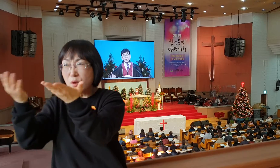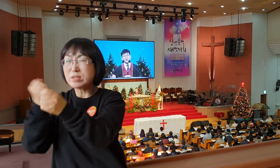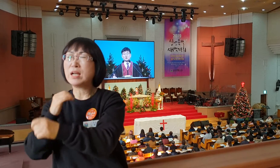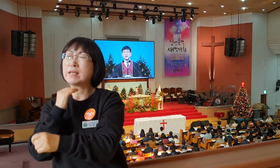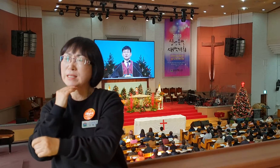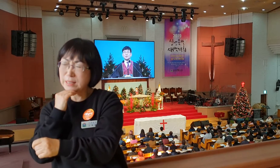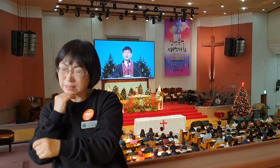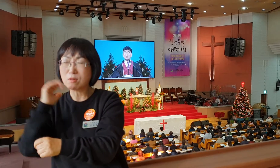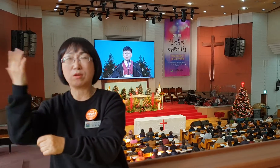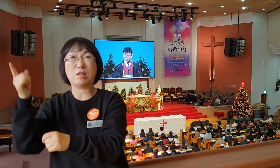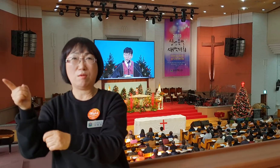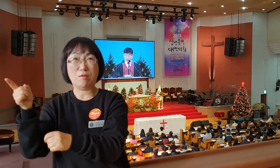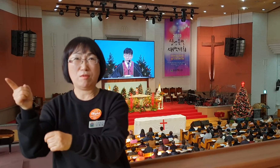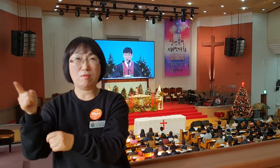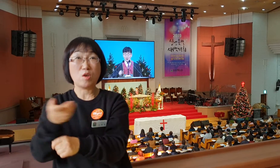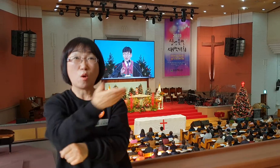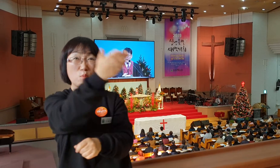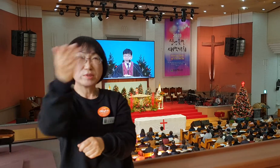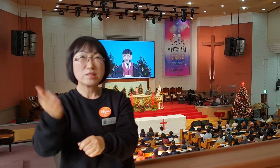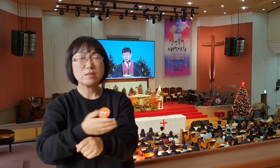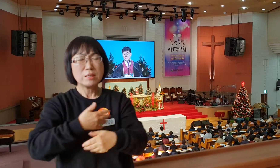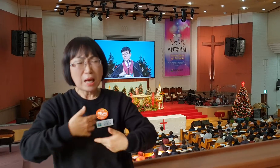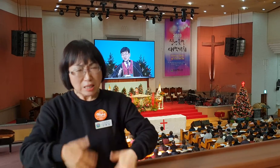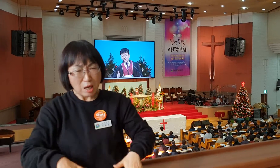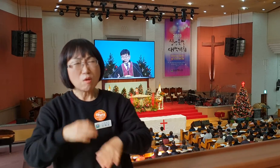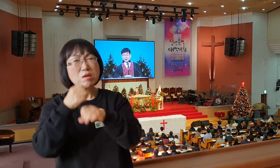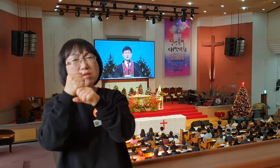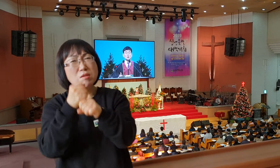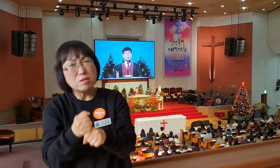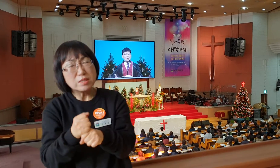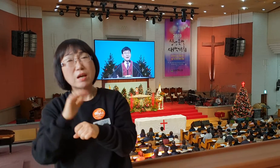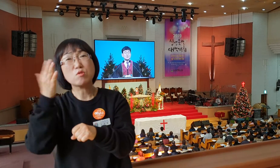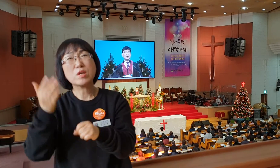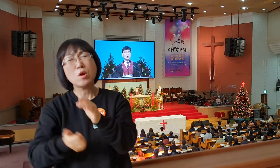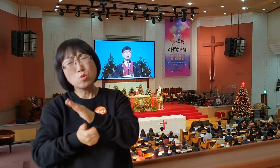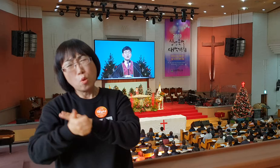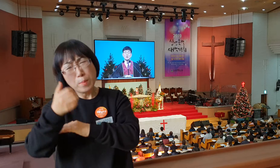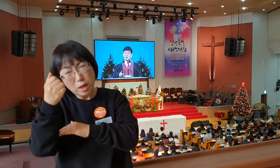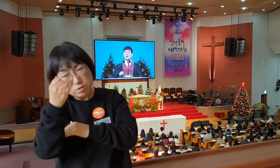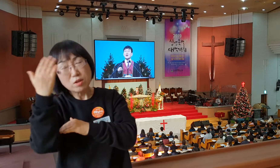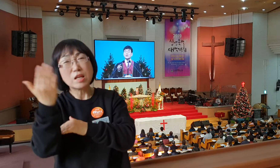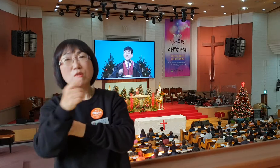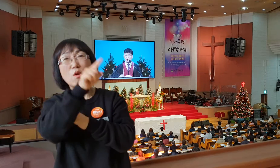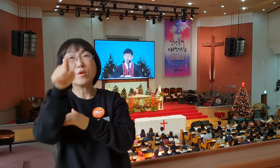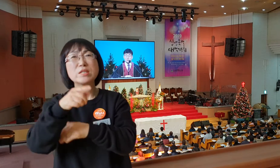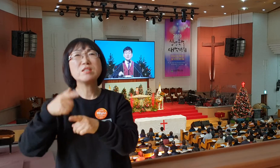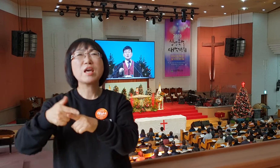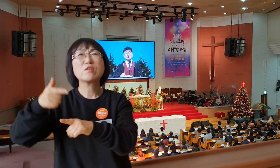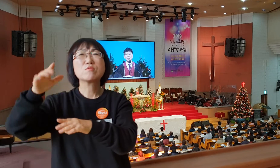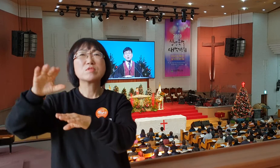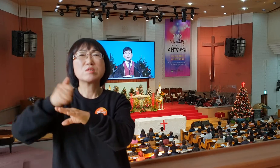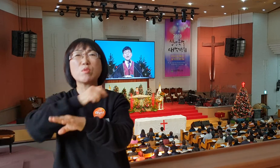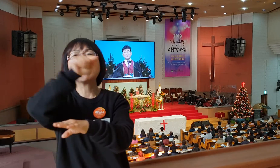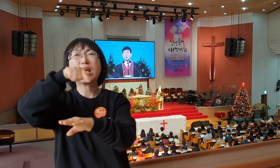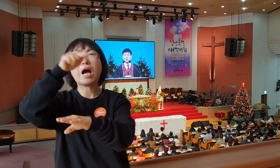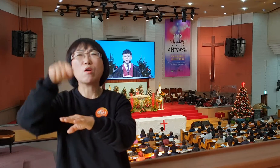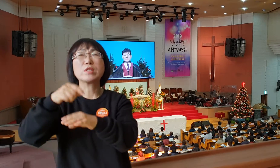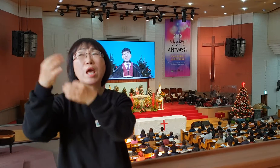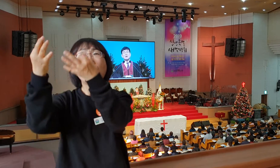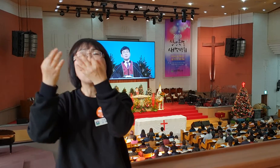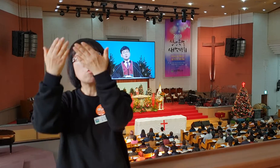기다릴 수밖에 없어요 여러분들 약하고 의지할 수밖에 없고 소망할 수밖에 없는 거 이게 예수님이 우리 가운데